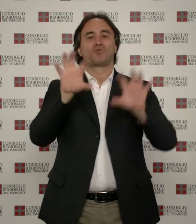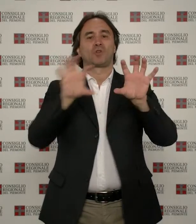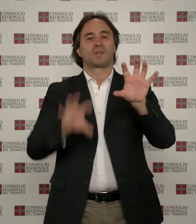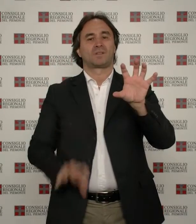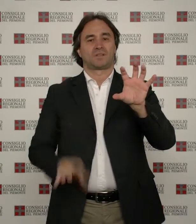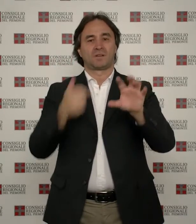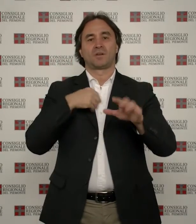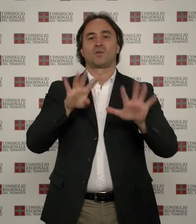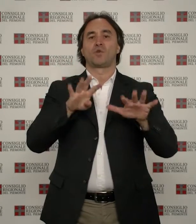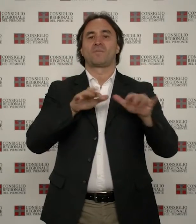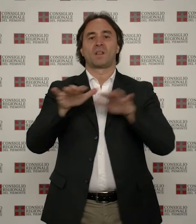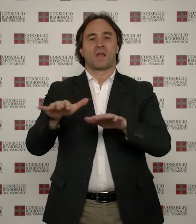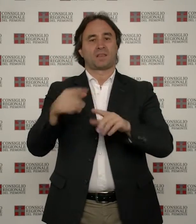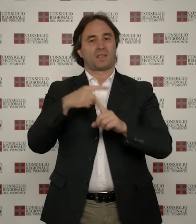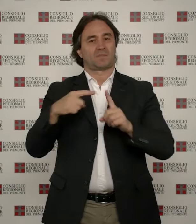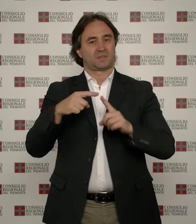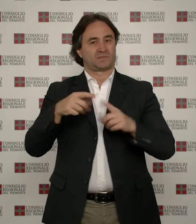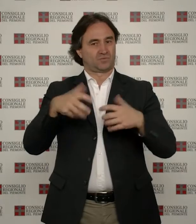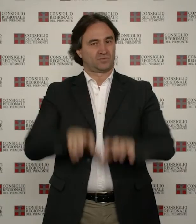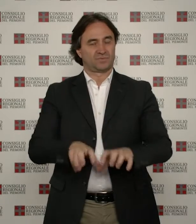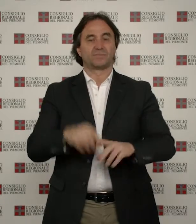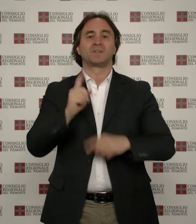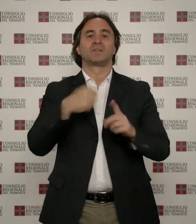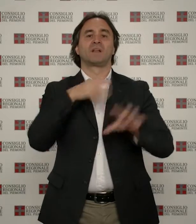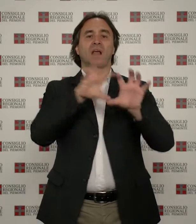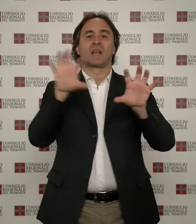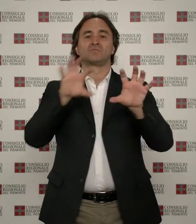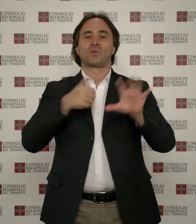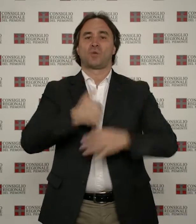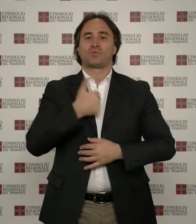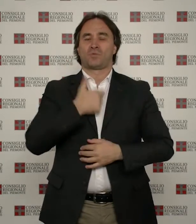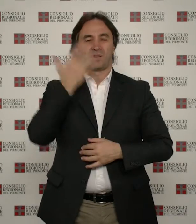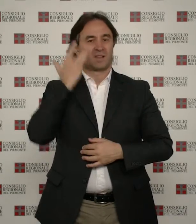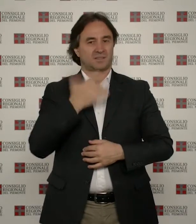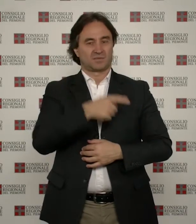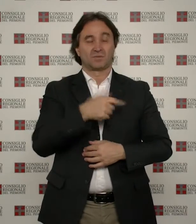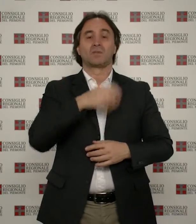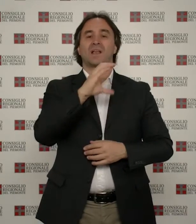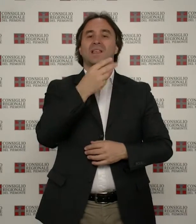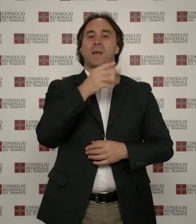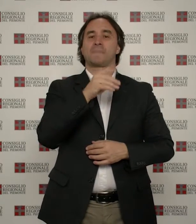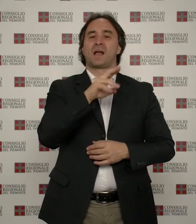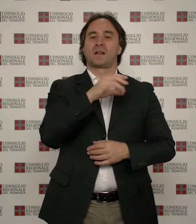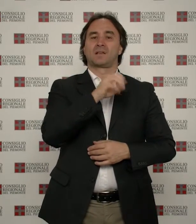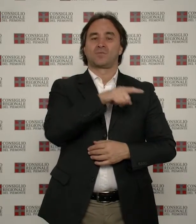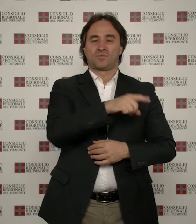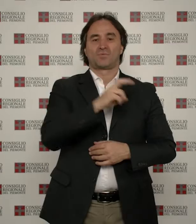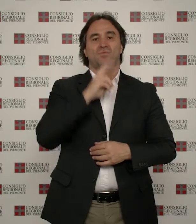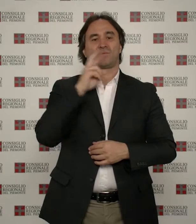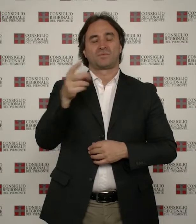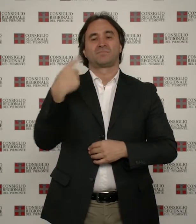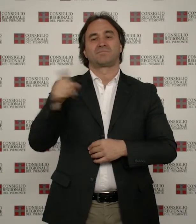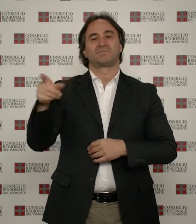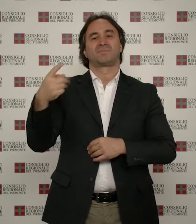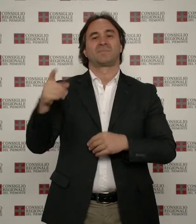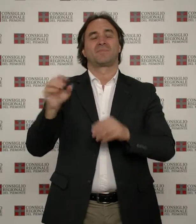di euro, mettendo a rischio la sopravvivenza stessa delle regioni. Lo ha dichiarato il presidente Chiamparino nella comunicazione richiesta dalle